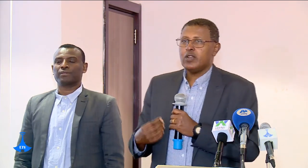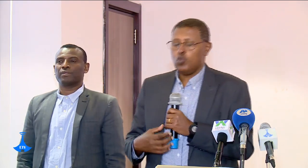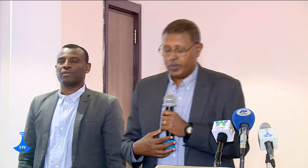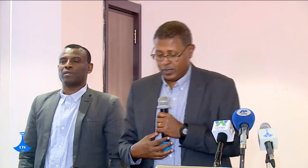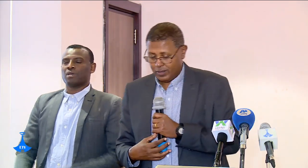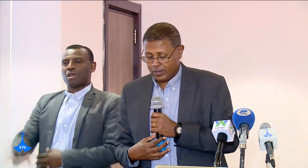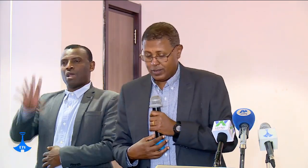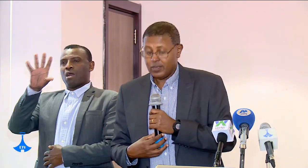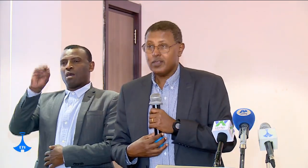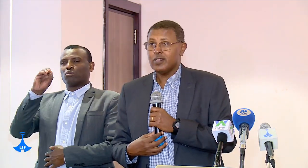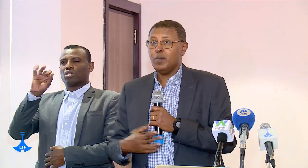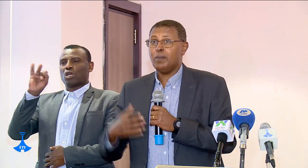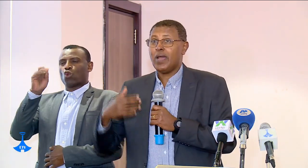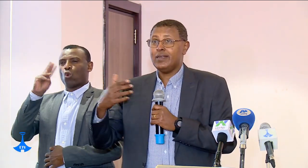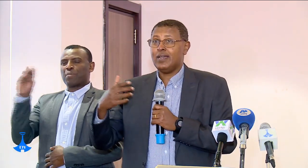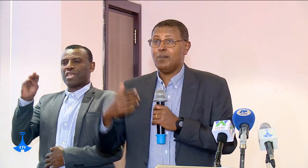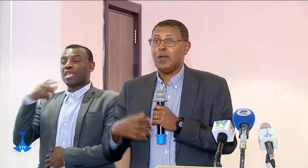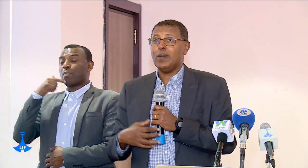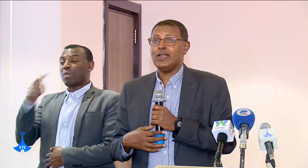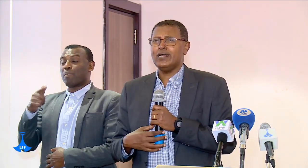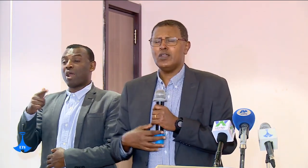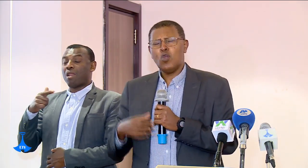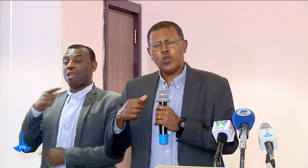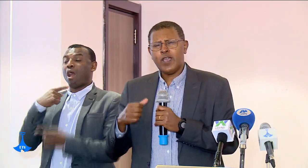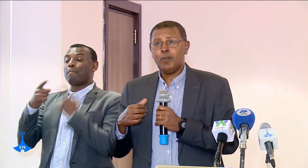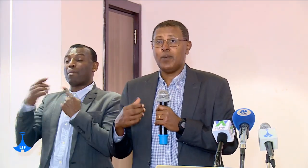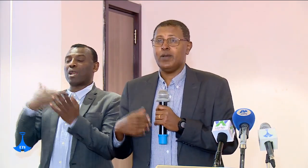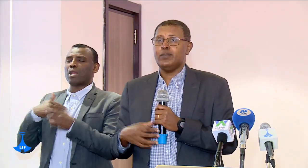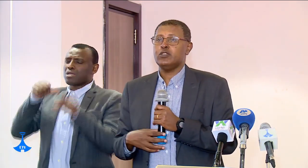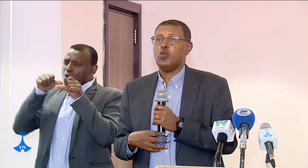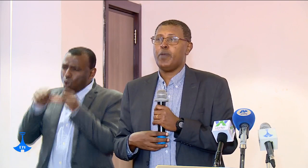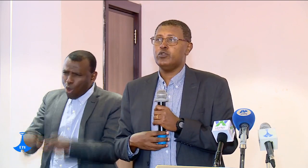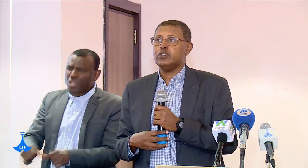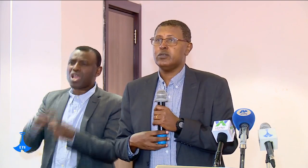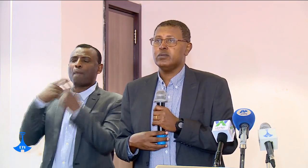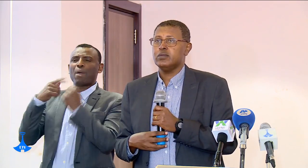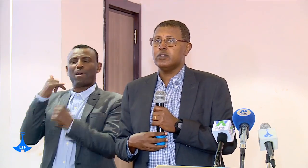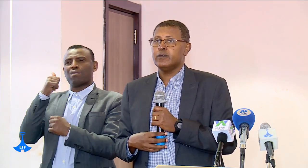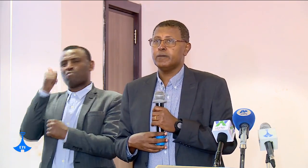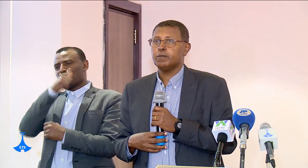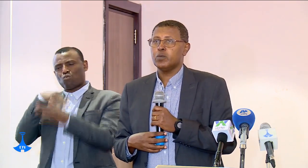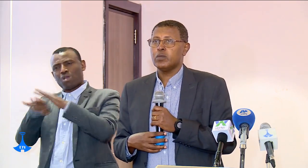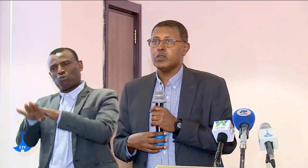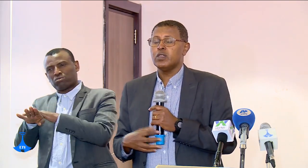أم سالومي يمبال أبابال عليه قوي أبابال بيتيو بأوست